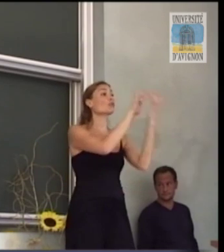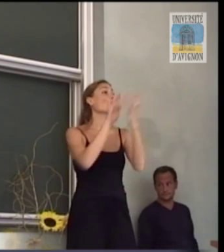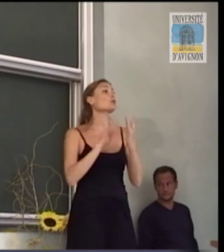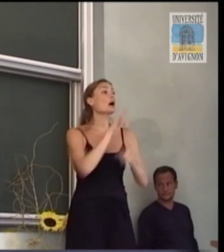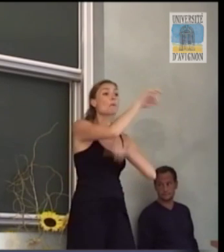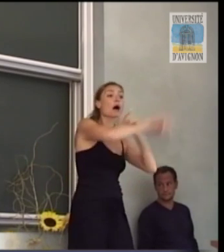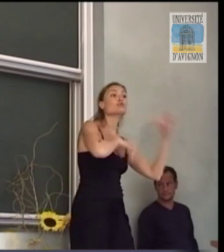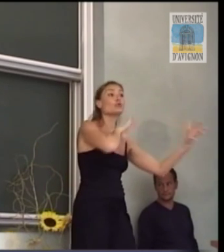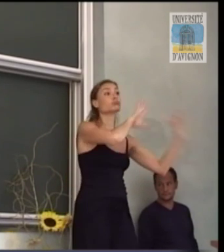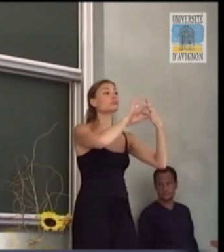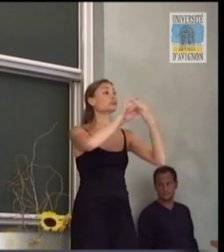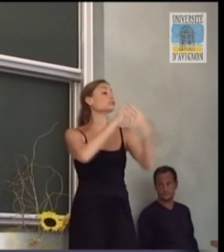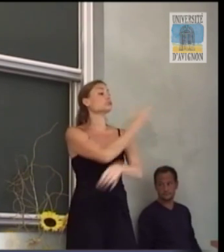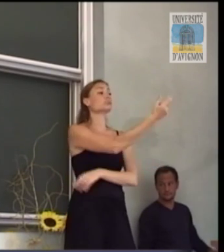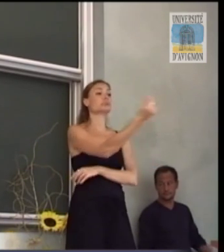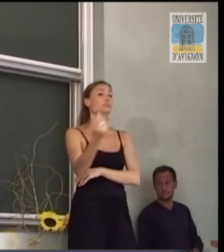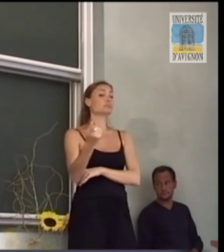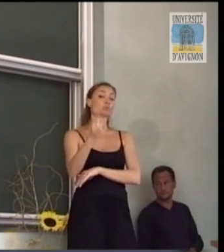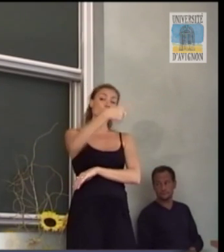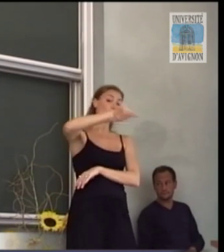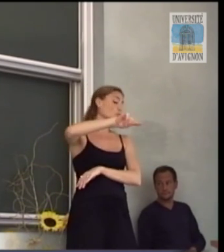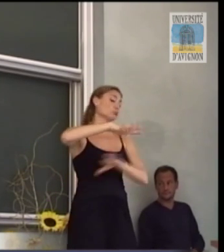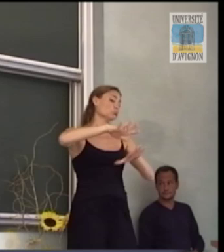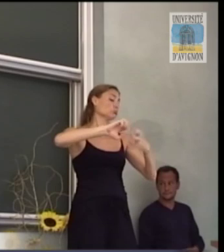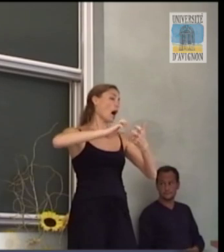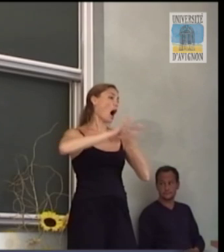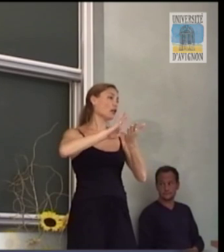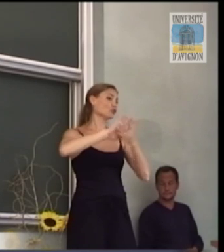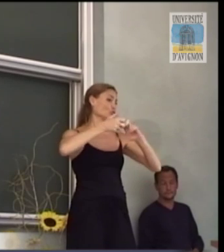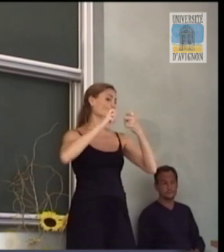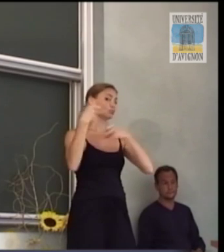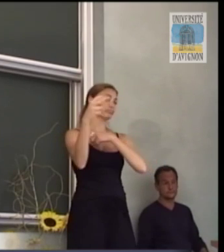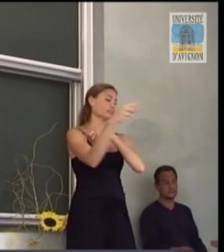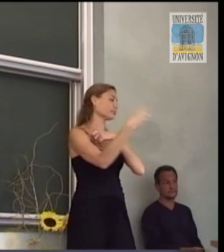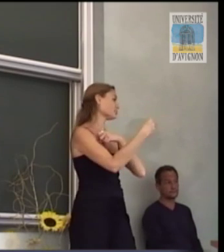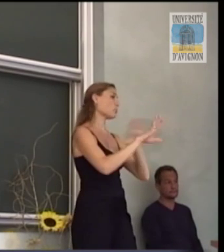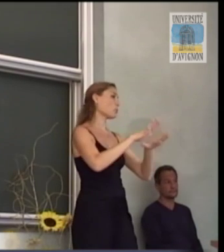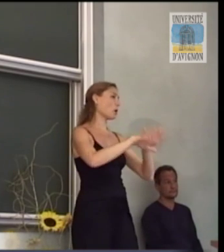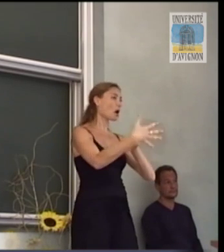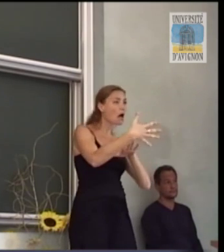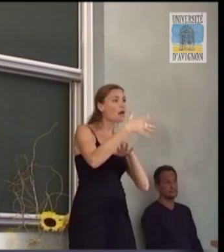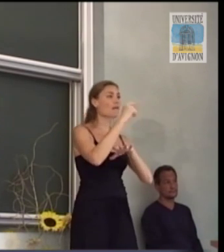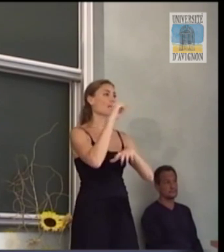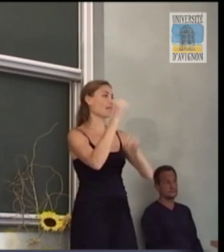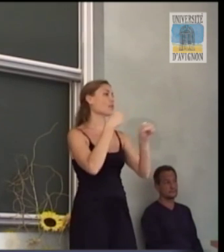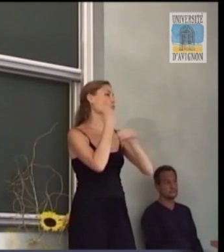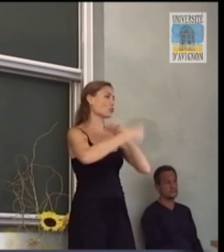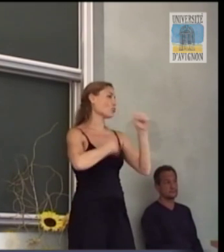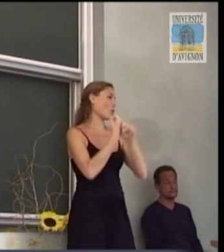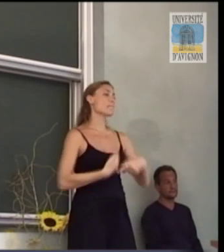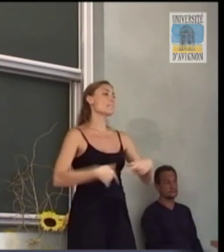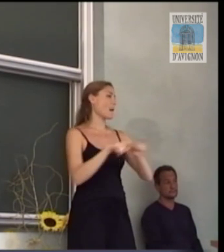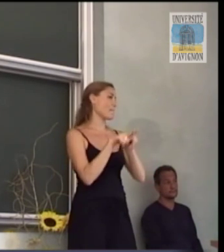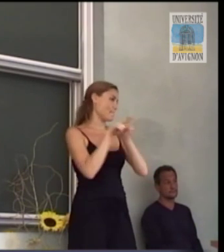qui avons, en gros, entre 15 et 20 ans. Voilà, les pionniers sont là, et on se rend bien compte